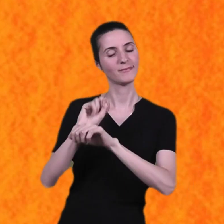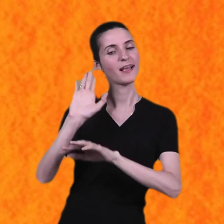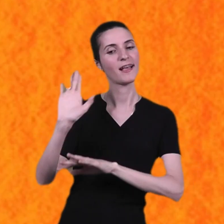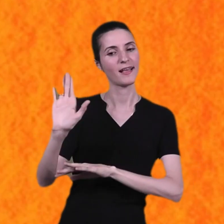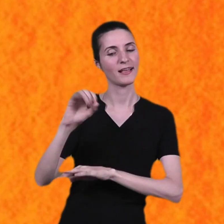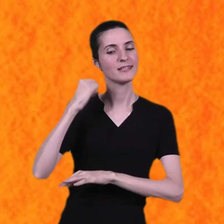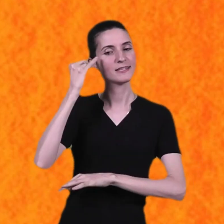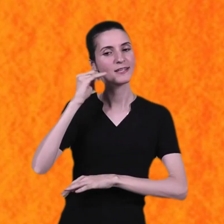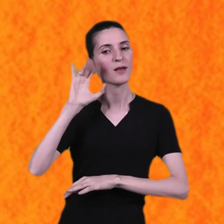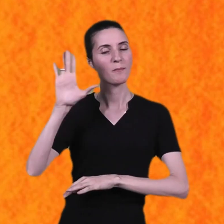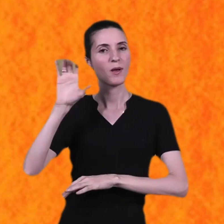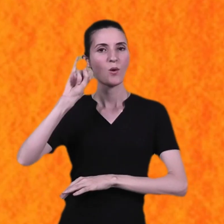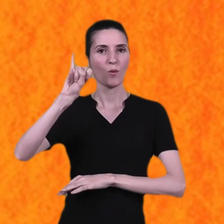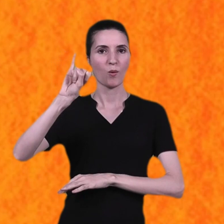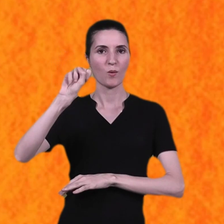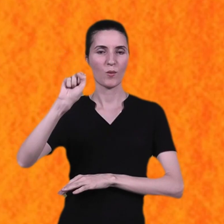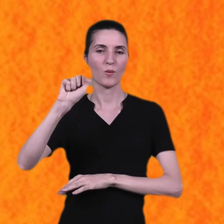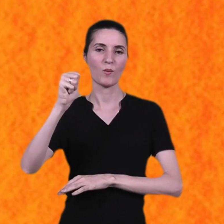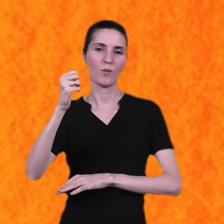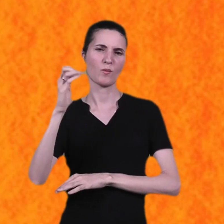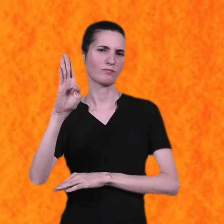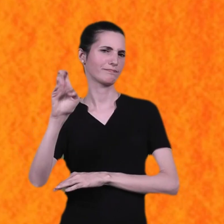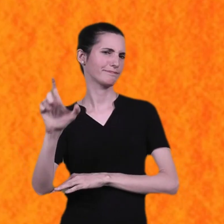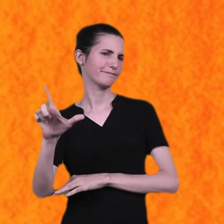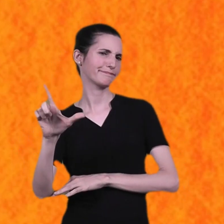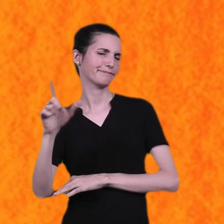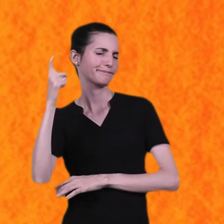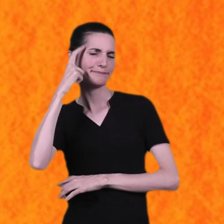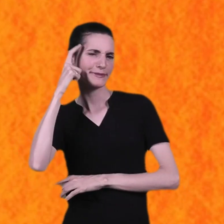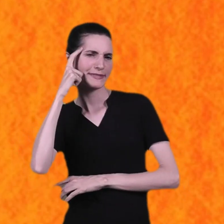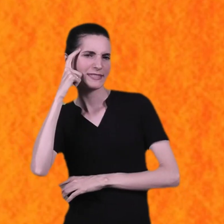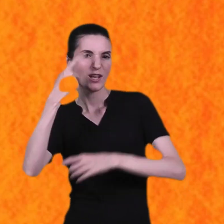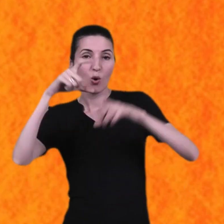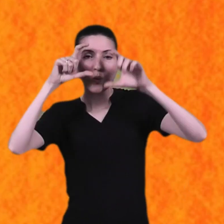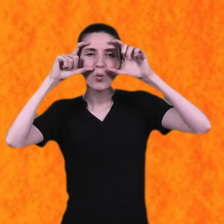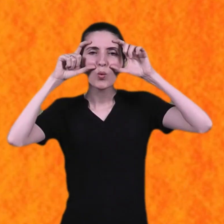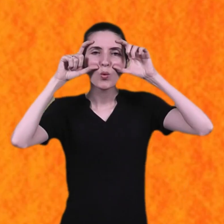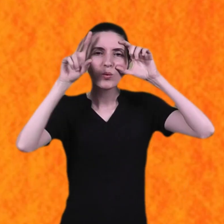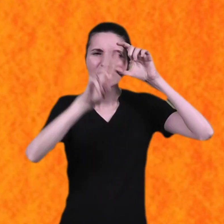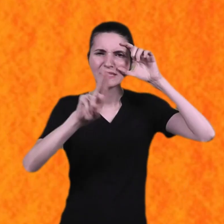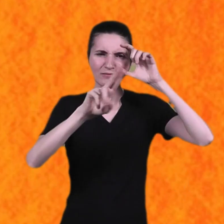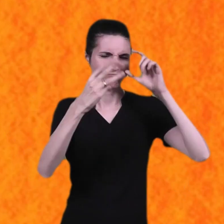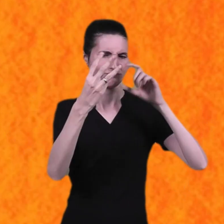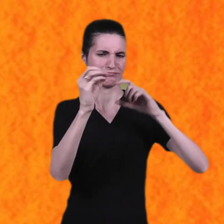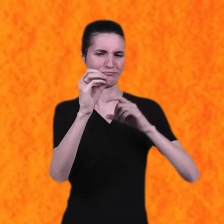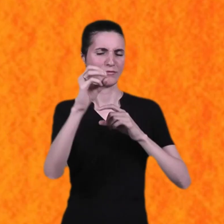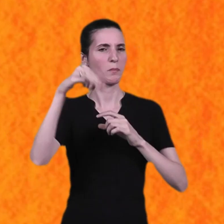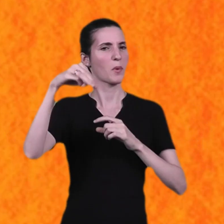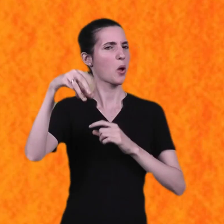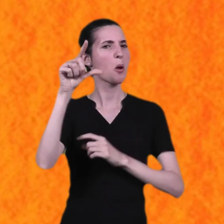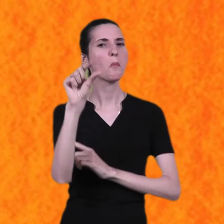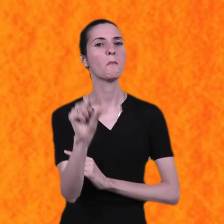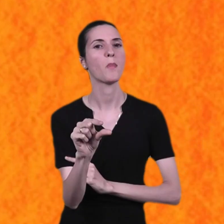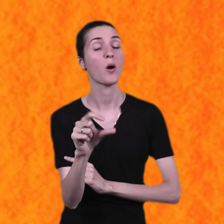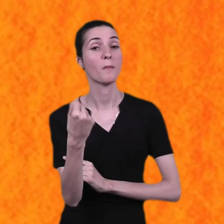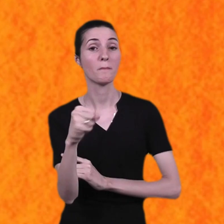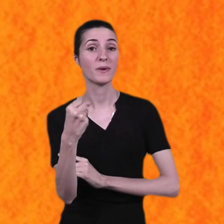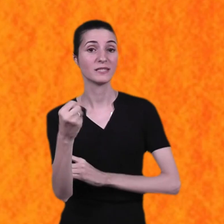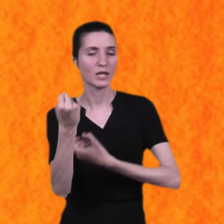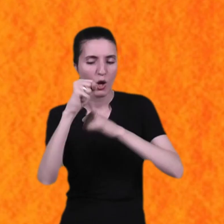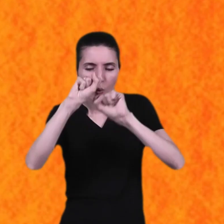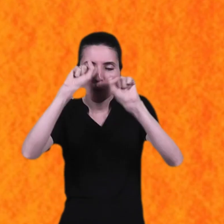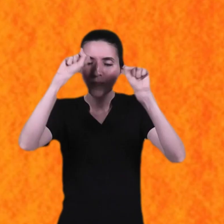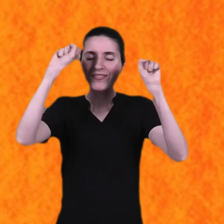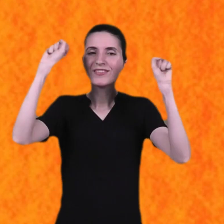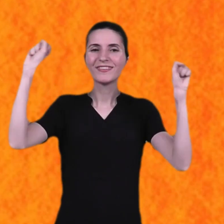mais contundente. Eu penso que as pessoas deveriam pôr uma venda ao levantar